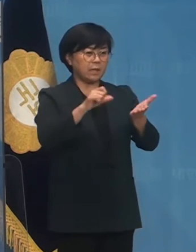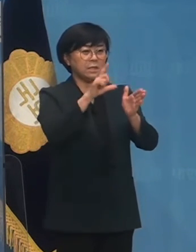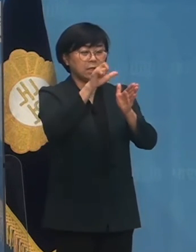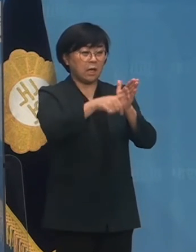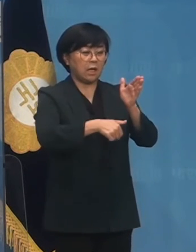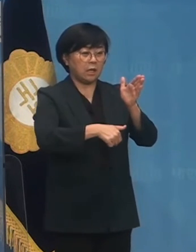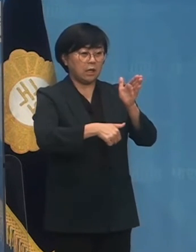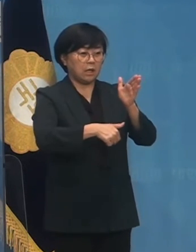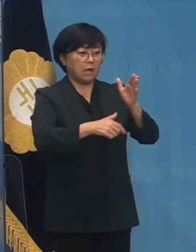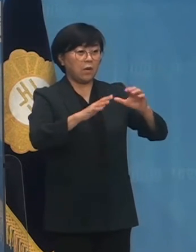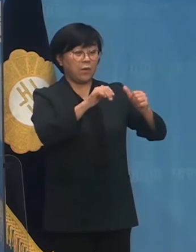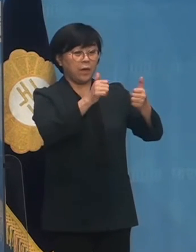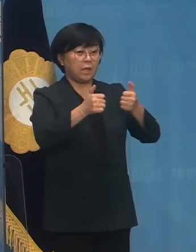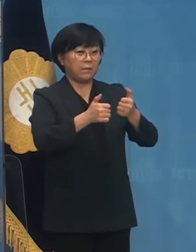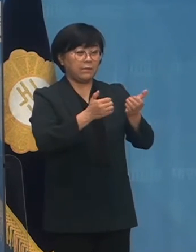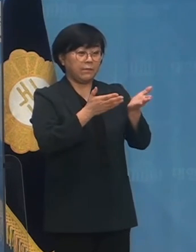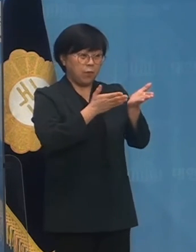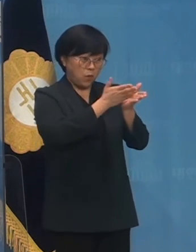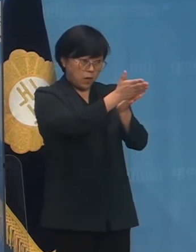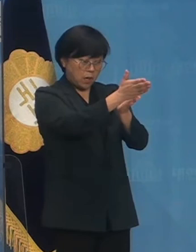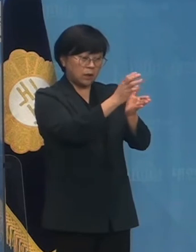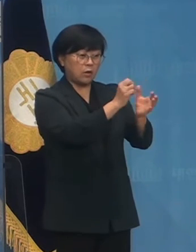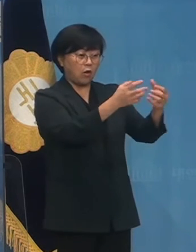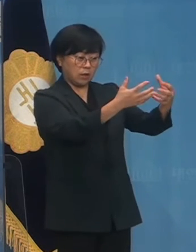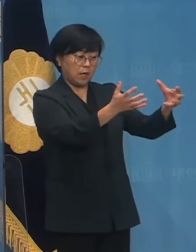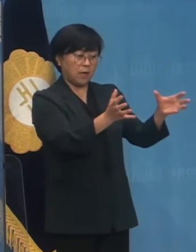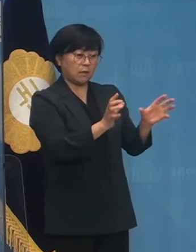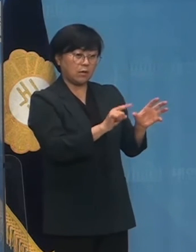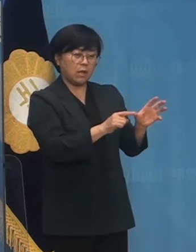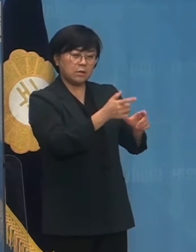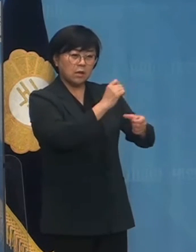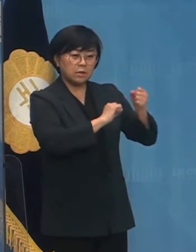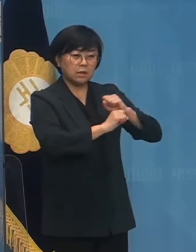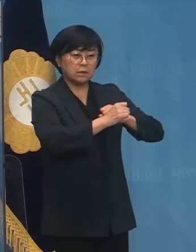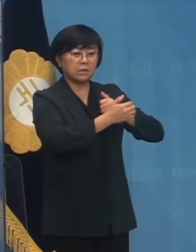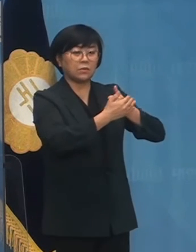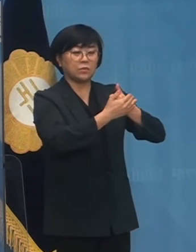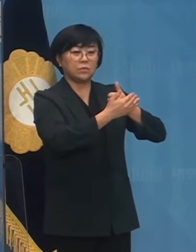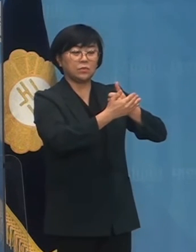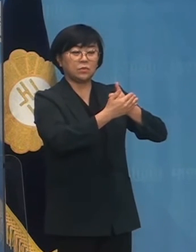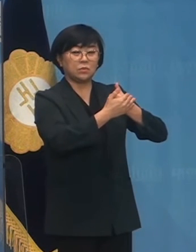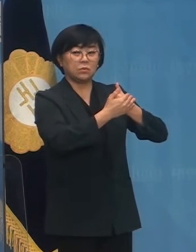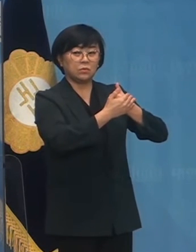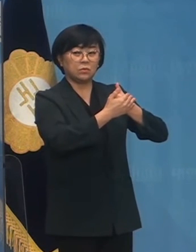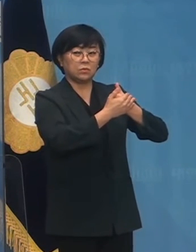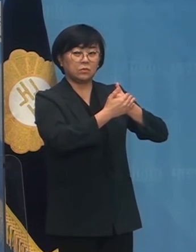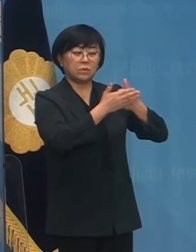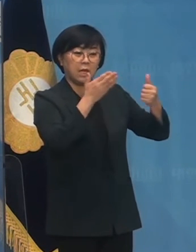본회의를 통과할 수 있도록 여당 의원들의 적극적인 협조를